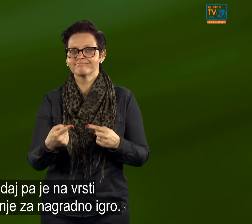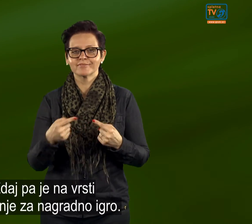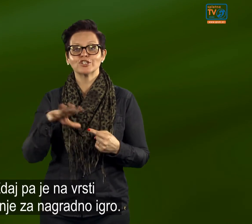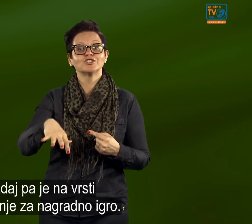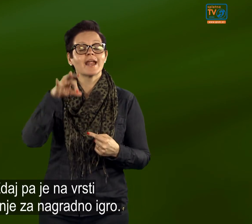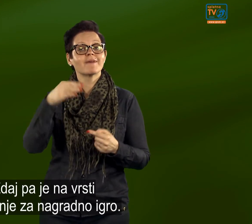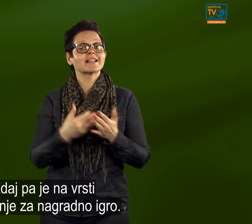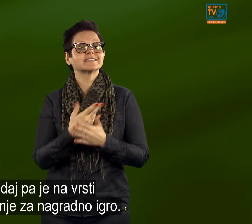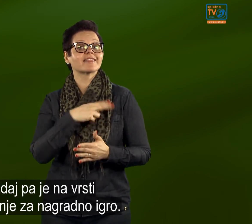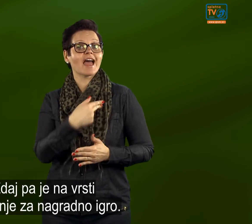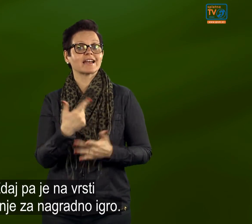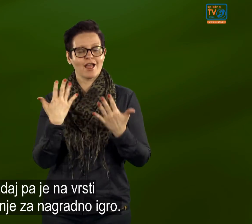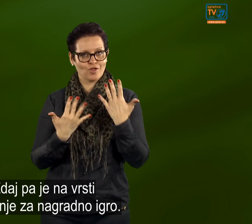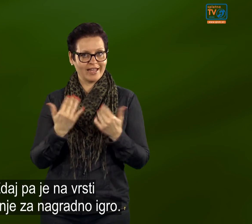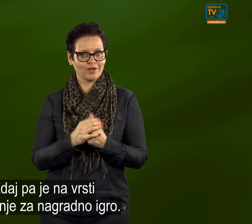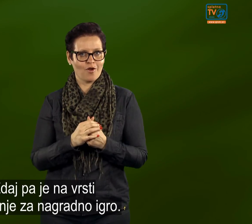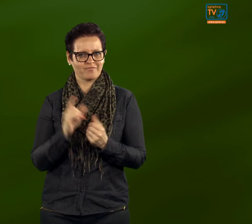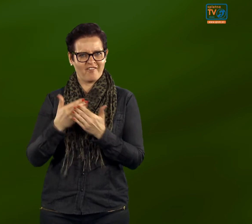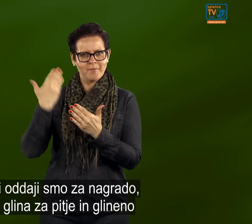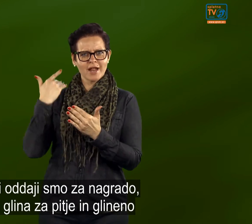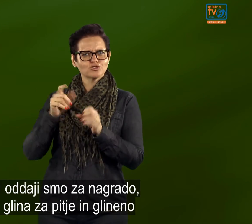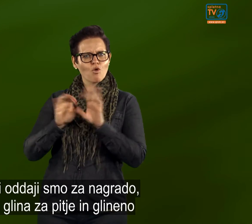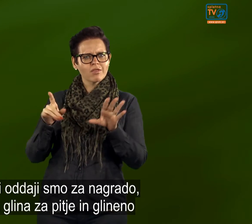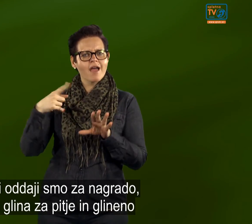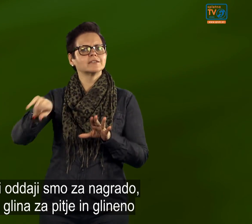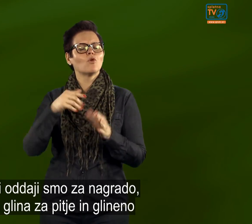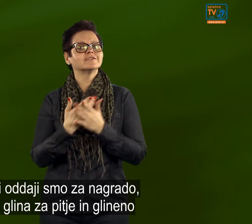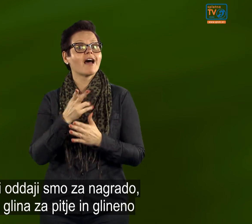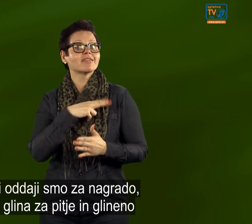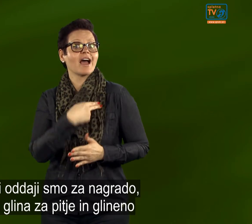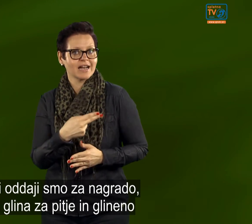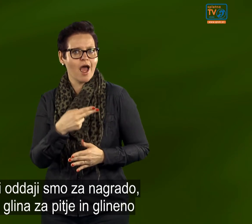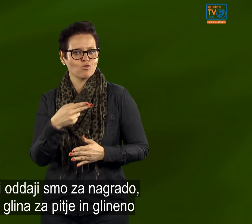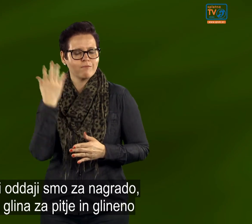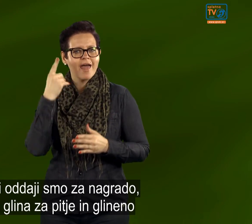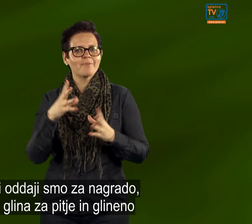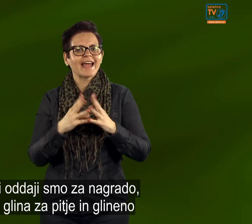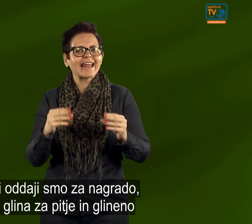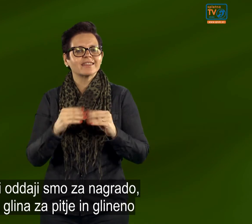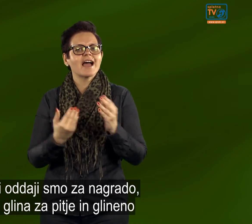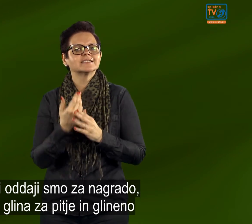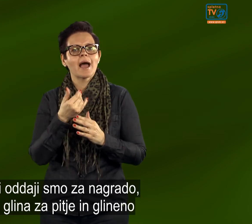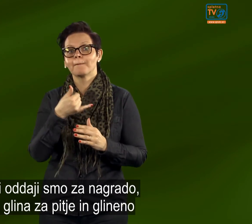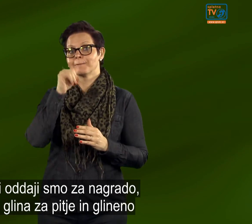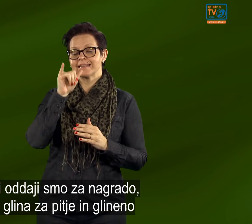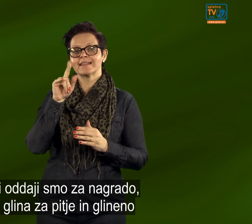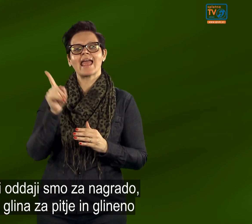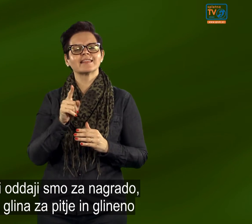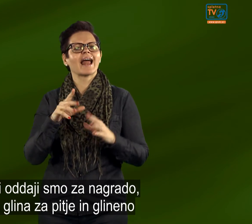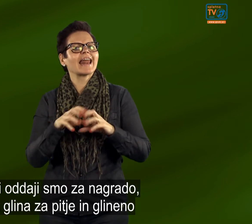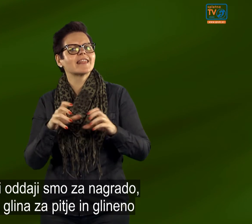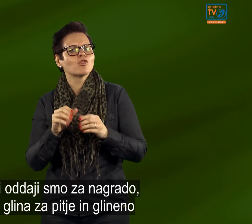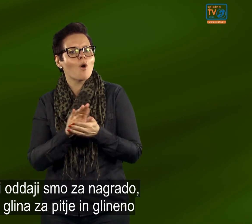Zdaj pa je na vrsti žrebanje za nagradno igro. V prejšnji oddaji smo za nagrado, ki je bila glina za pitje